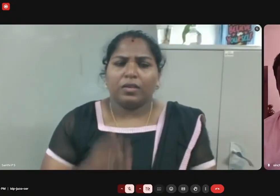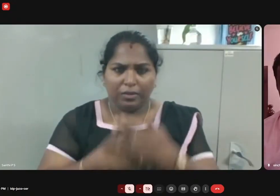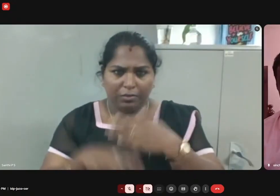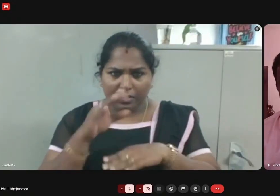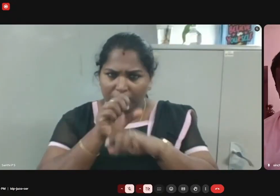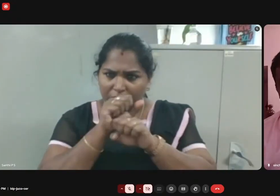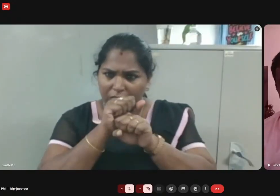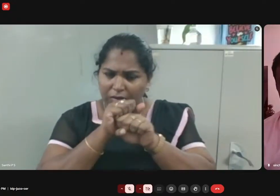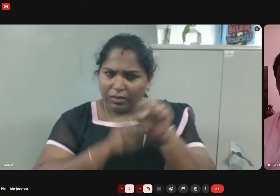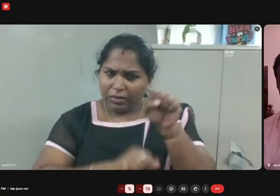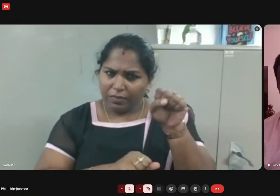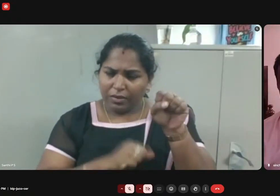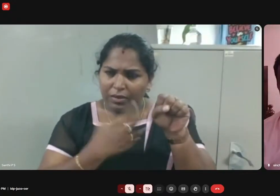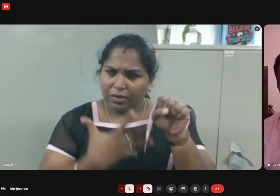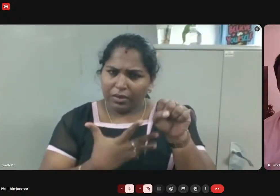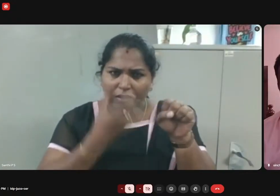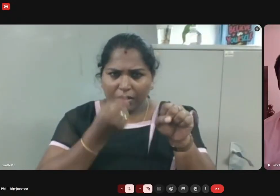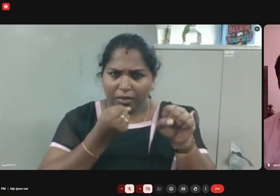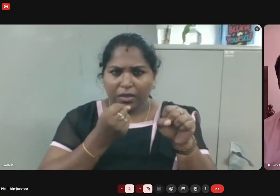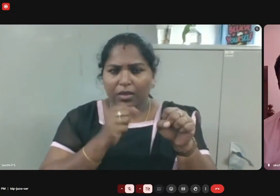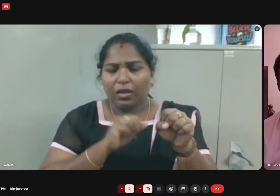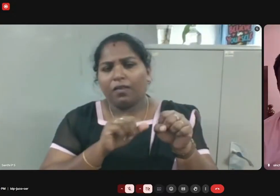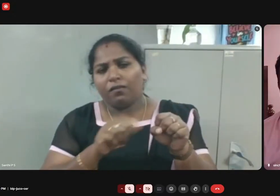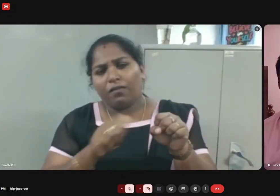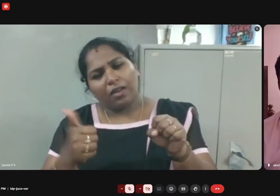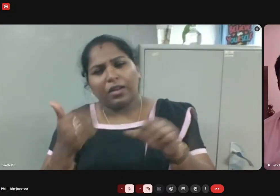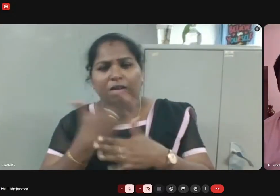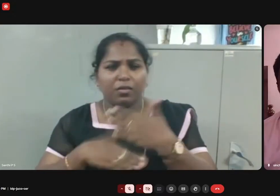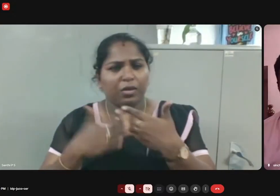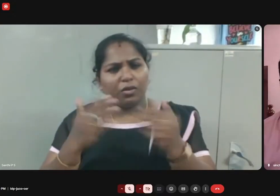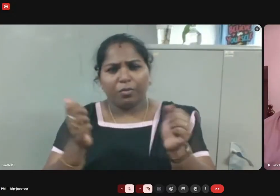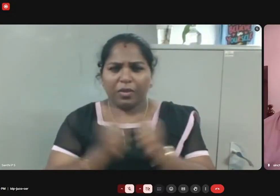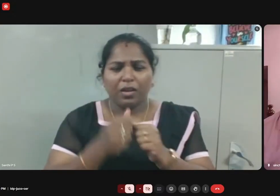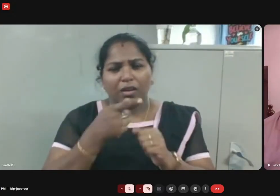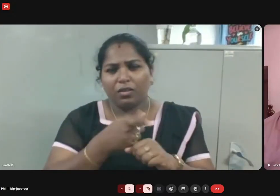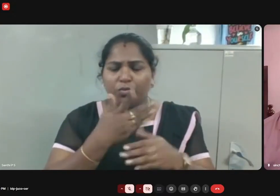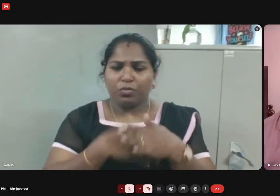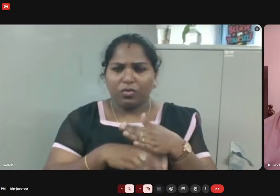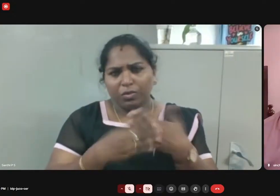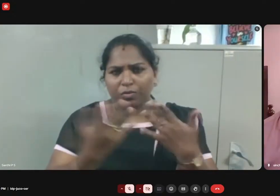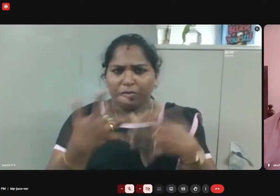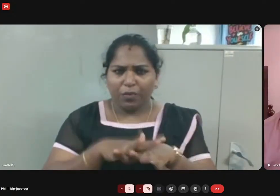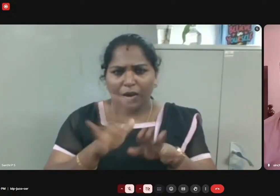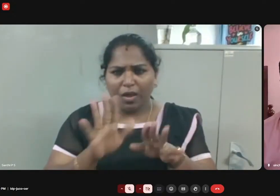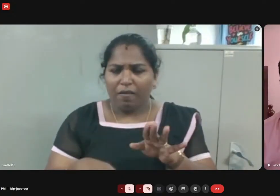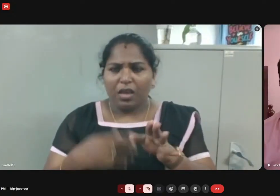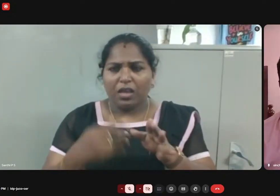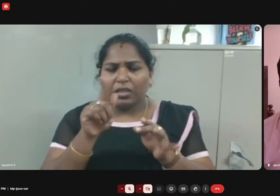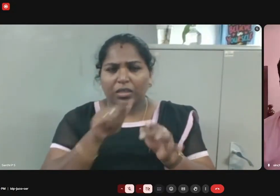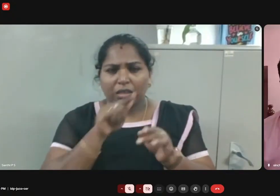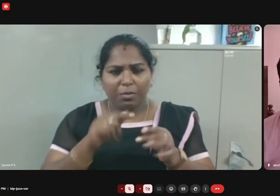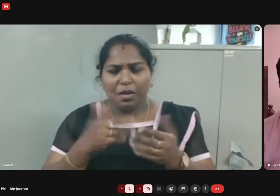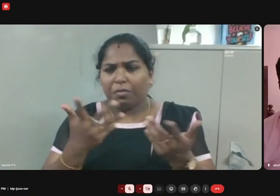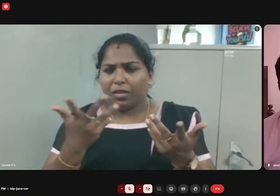സർട്ടിഫിക്കറ്റ് കിട്ടിക്കഴിഞ്ഞാൽ അവർക്ക് ബാക്കിയുള്ള ഡിസബിലിറ്റിയുടെ കൂടെ ഇതും ഇൻക്ലൂഡഡ് ആണ്. എത്ര ശതമാനം എന്നുള്ളത്